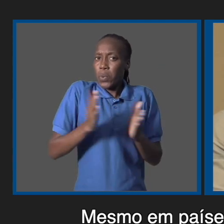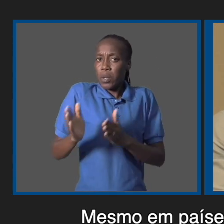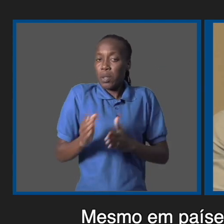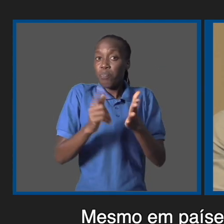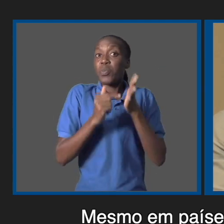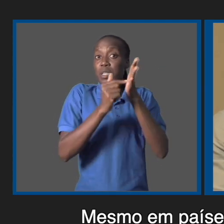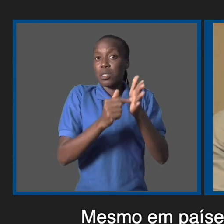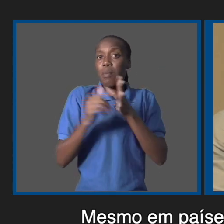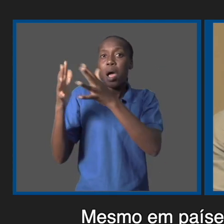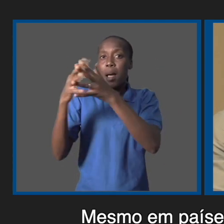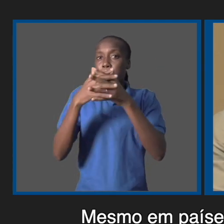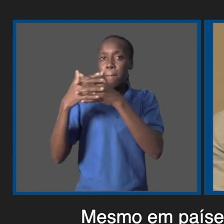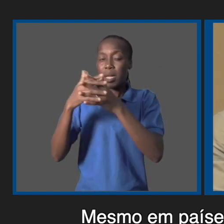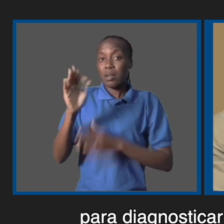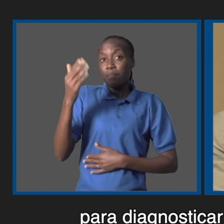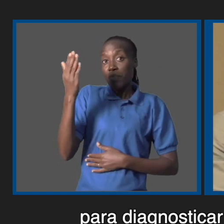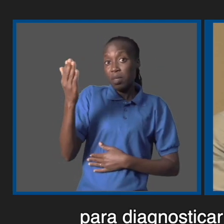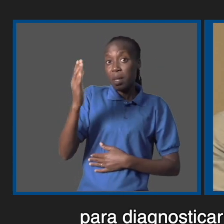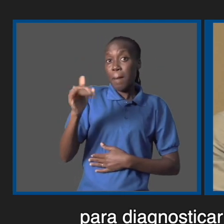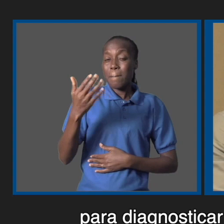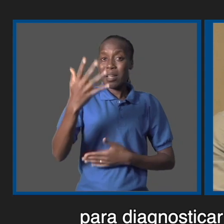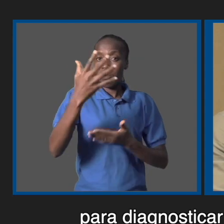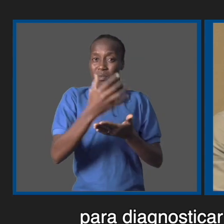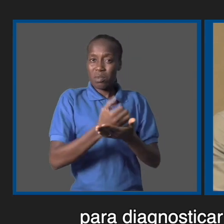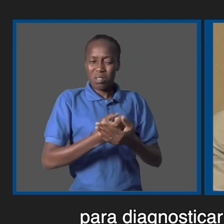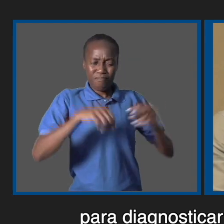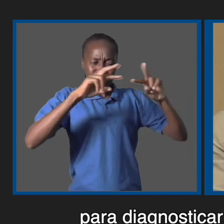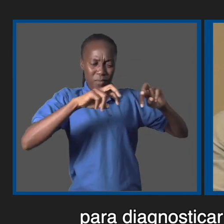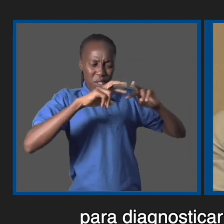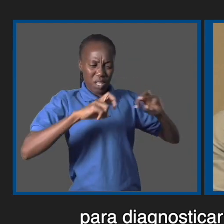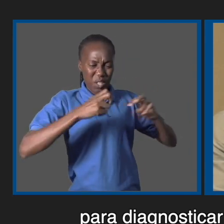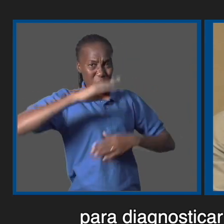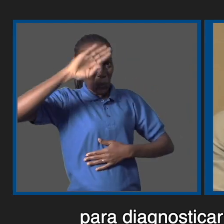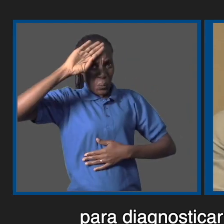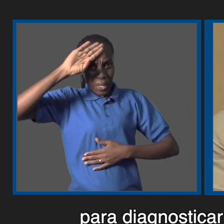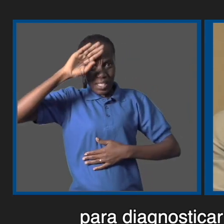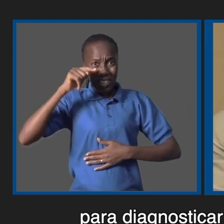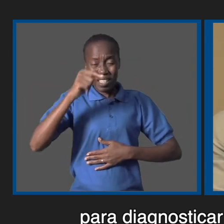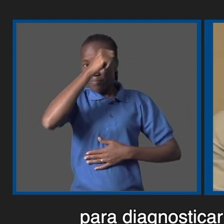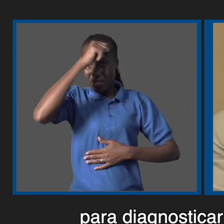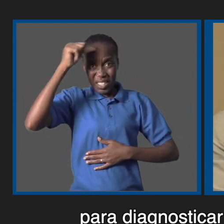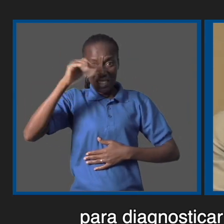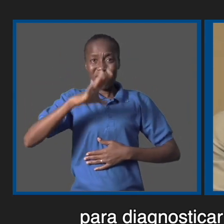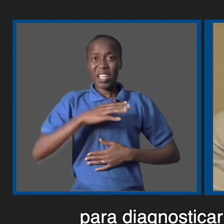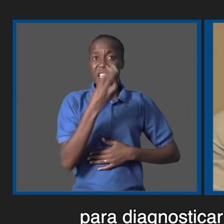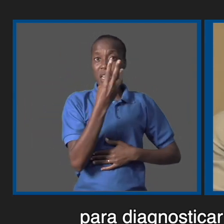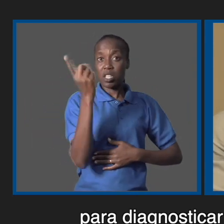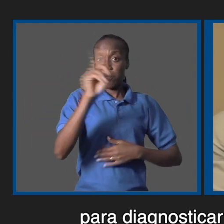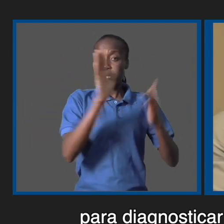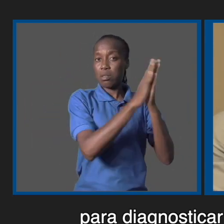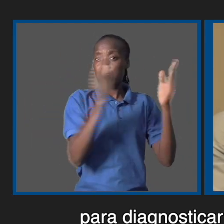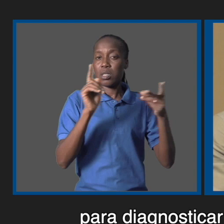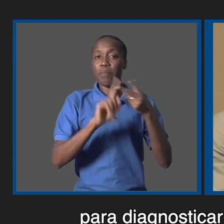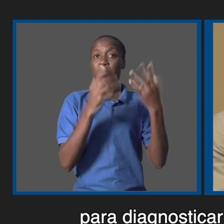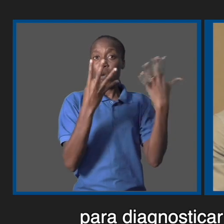por exemplo, nos Estados Unidos, para se diagnosticar uma doença rara, leva entre três